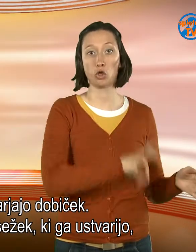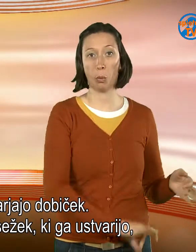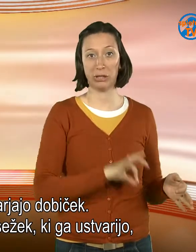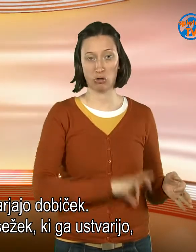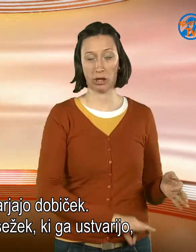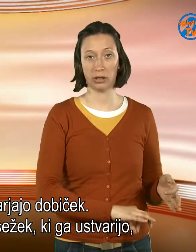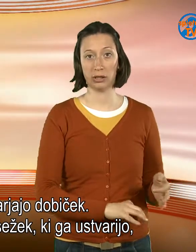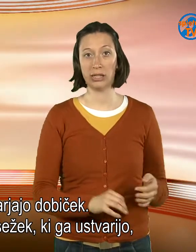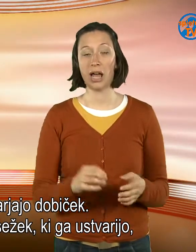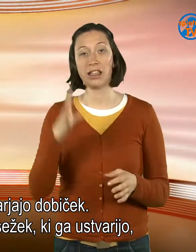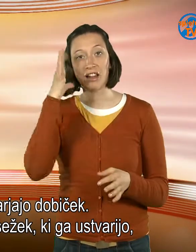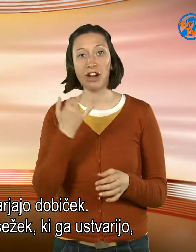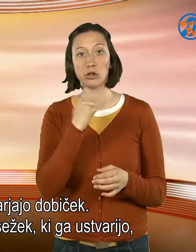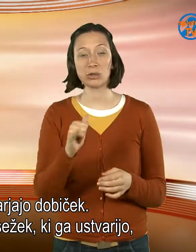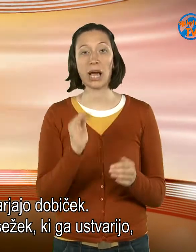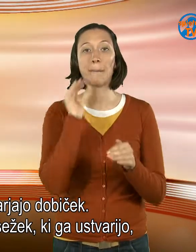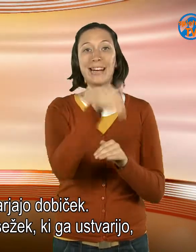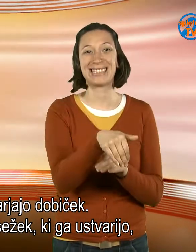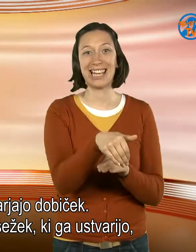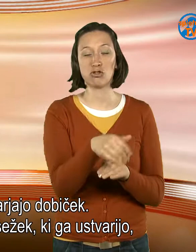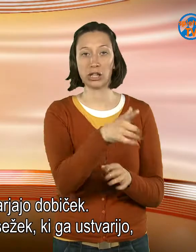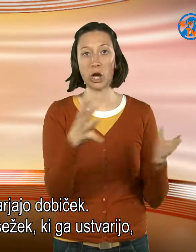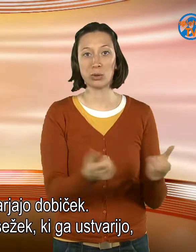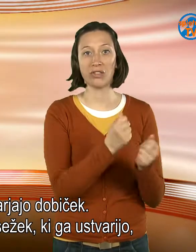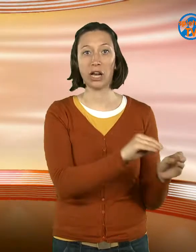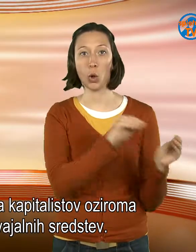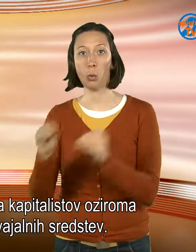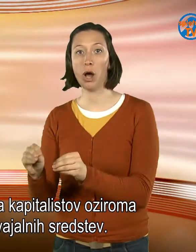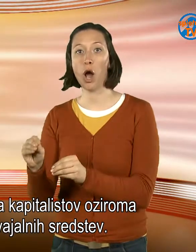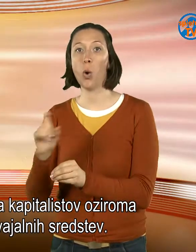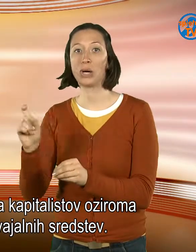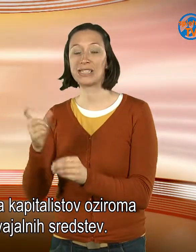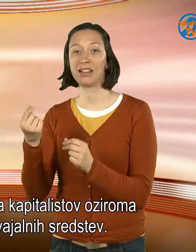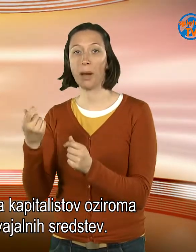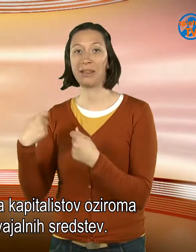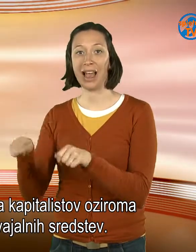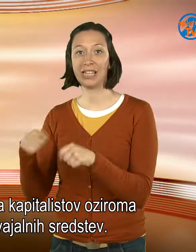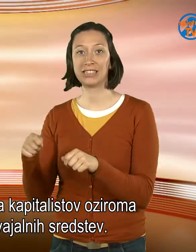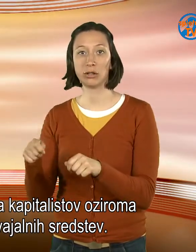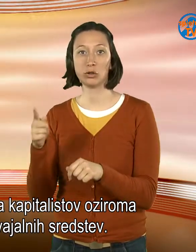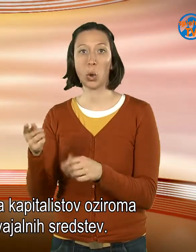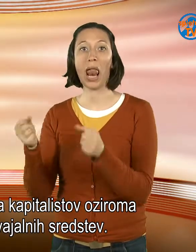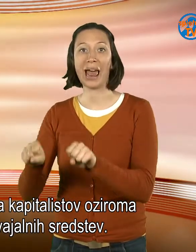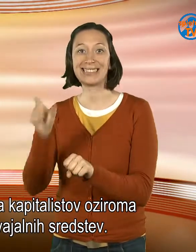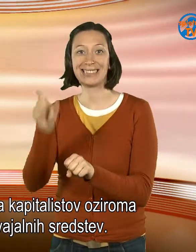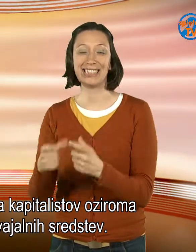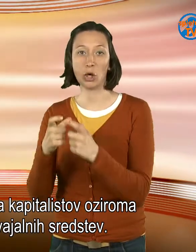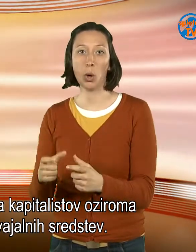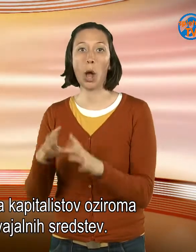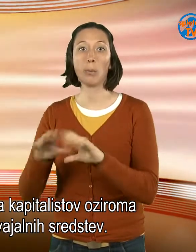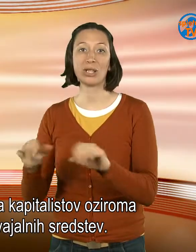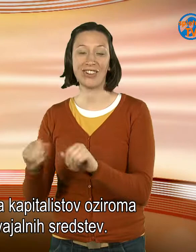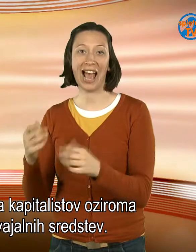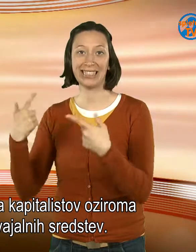dobiček. Navadno vsak presežek, ki ga ustvarijo, roma v roke razreda kapitalistov, to je lastnikov